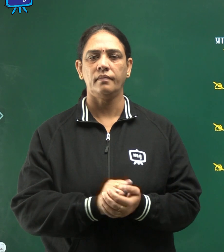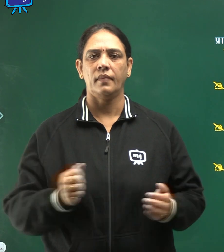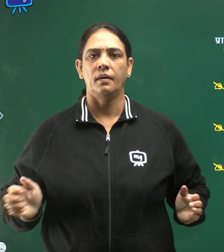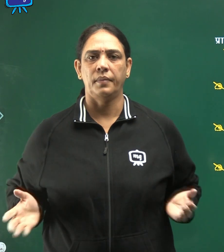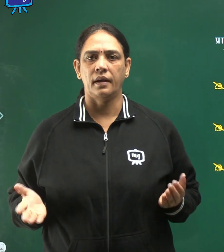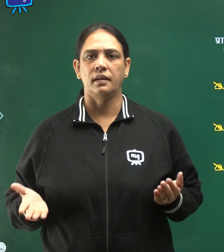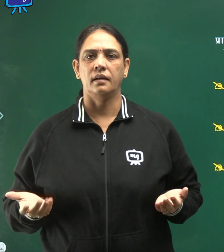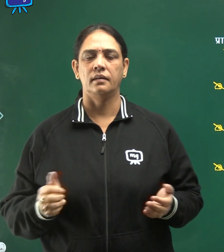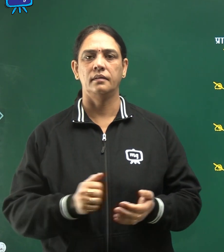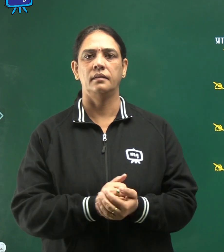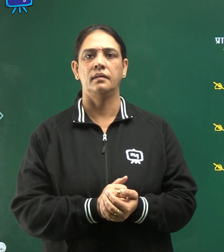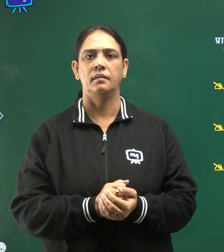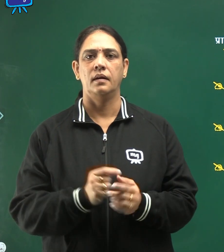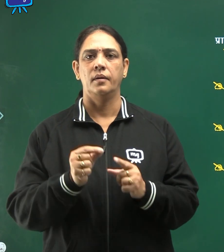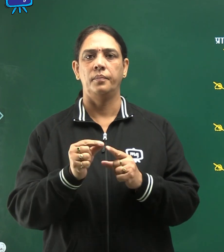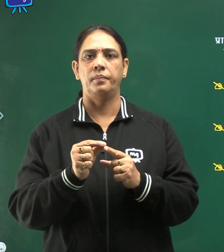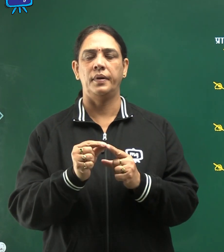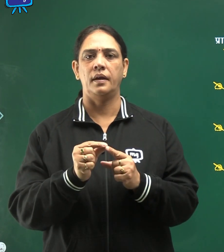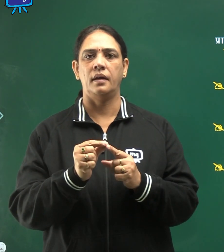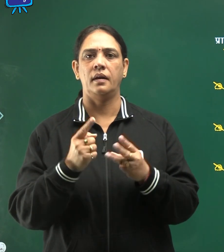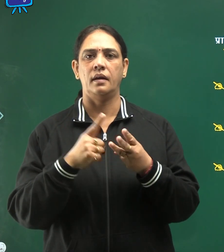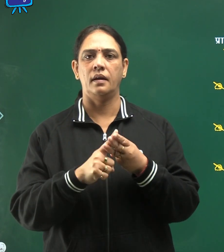प्रायिकता PE बराबर